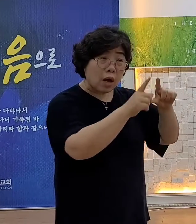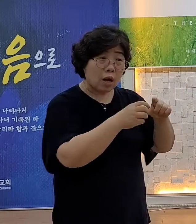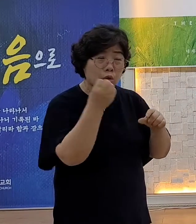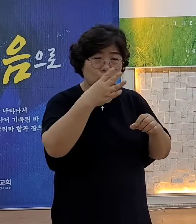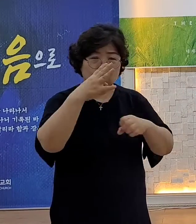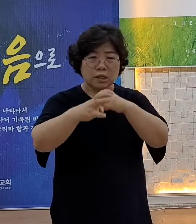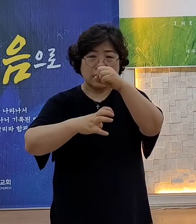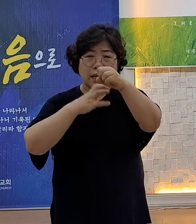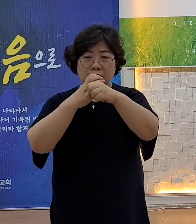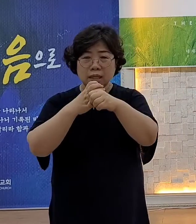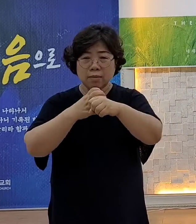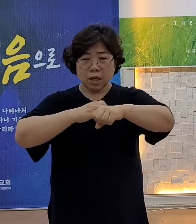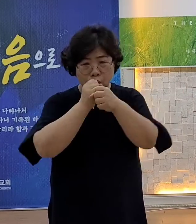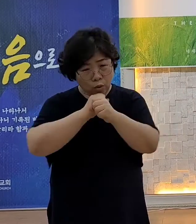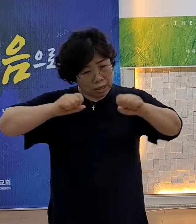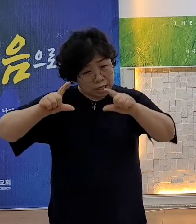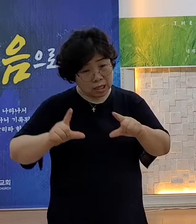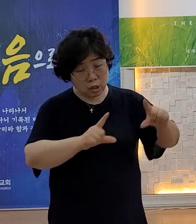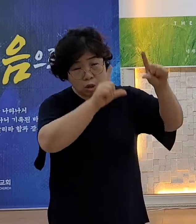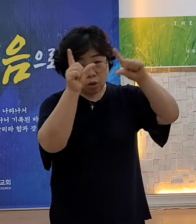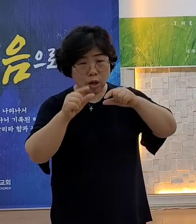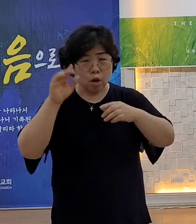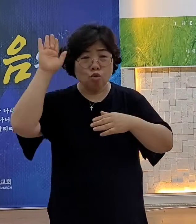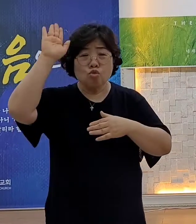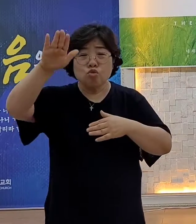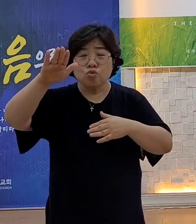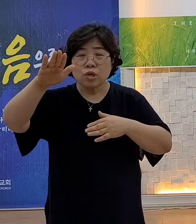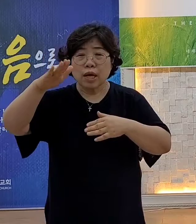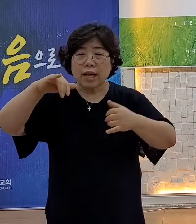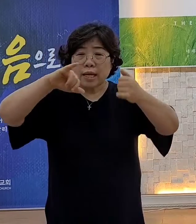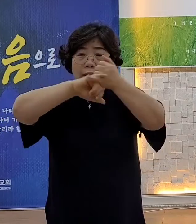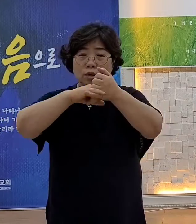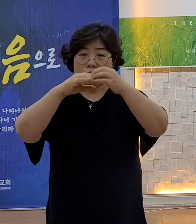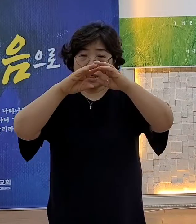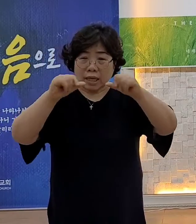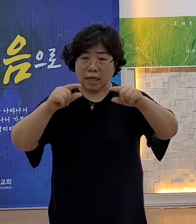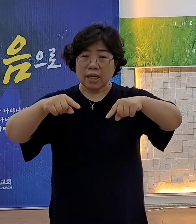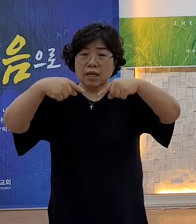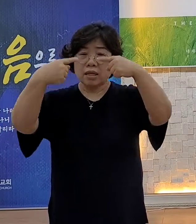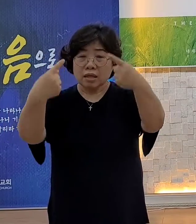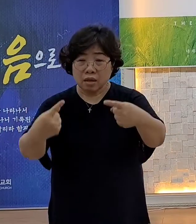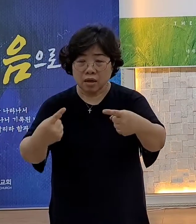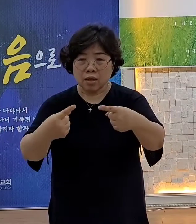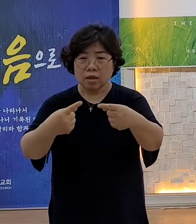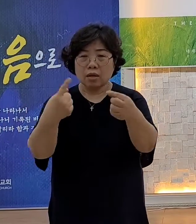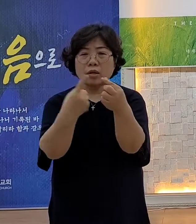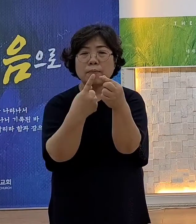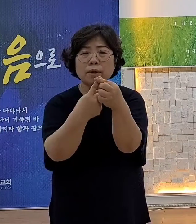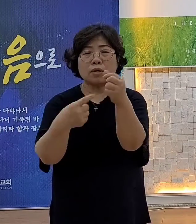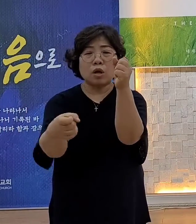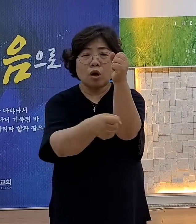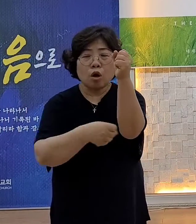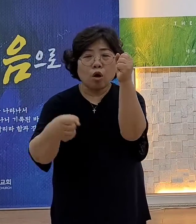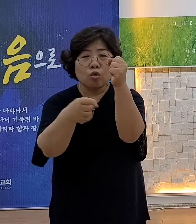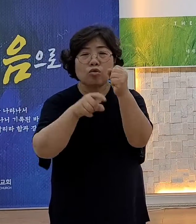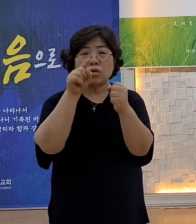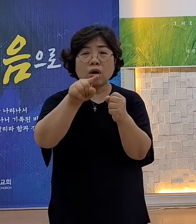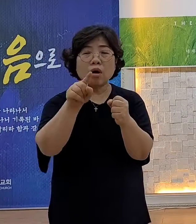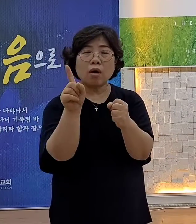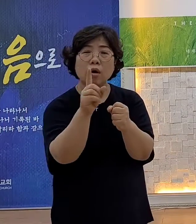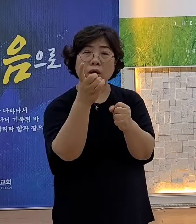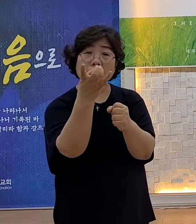땅에 정착해서 처음으로 거둔 소출이 보리와 밀이었다라는 사실입니다. 얼마나